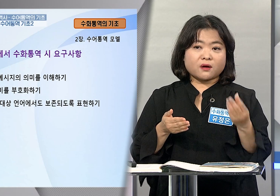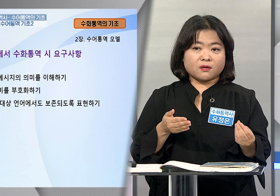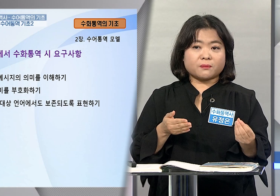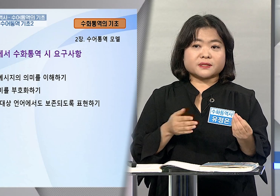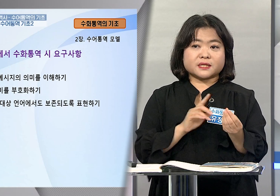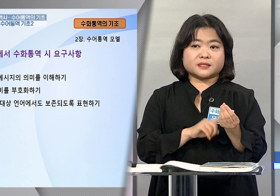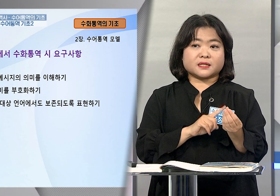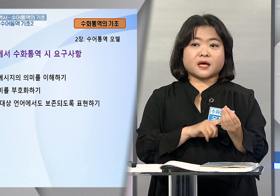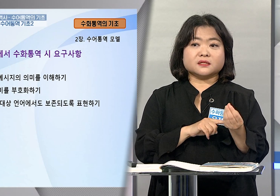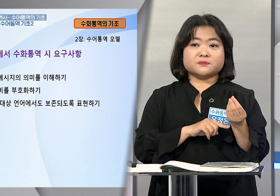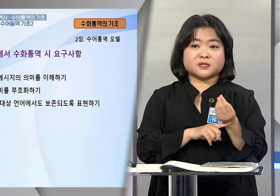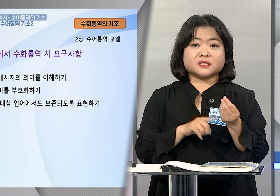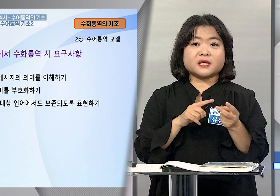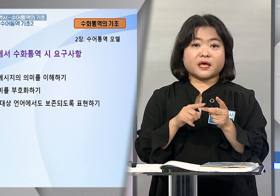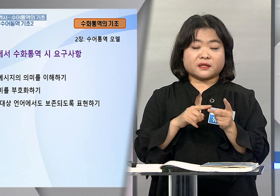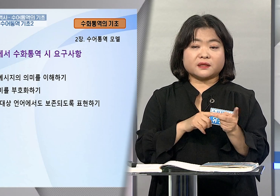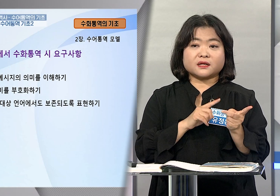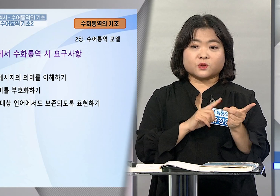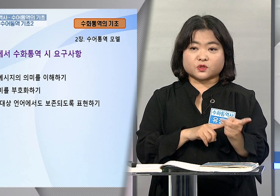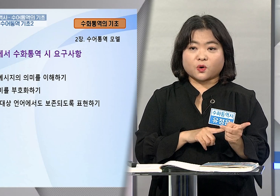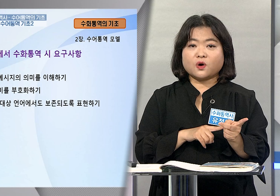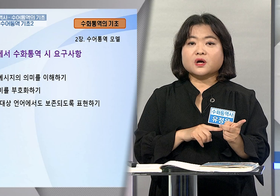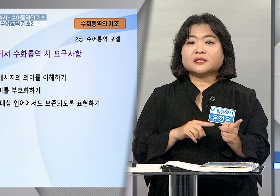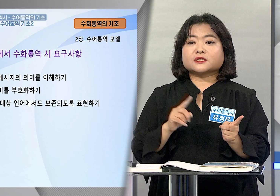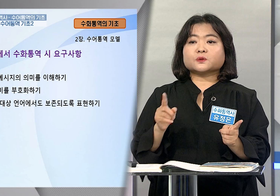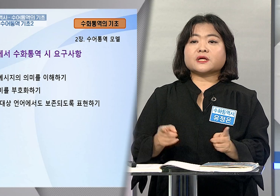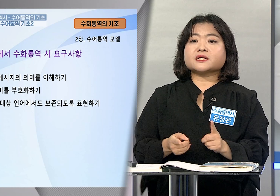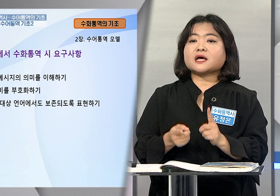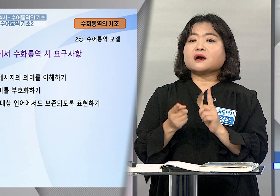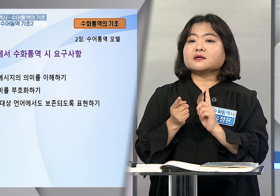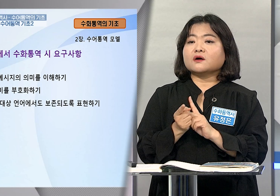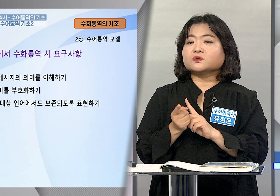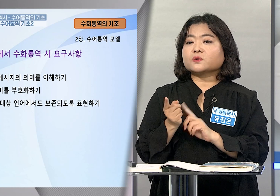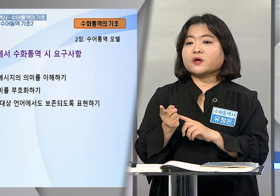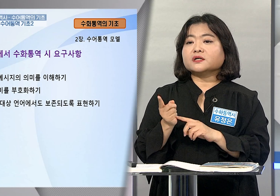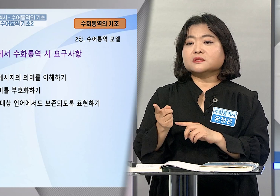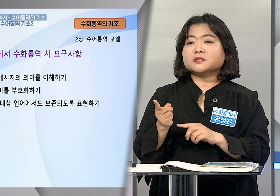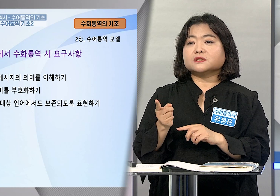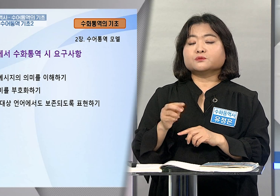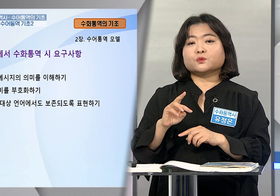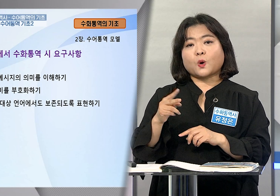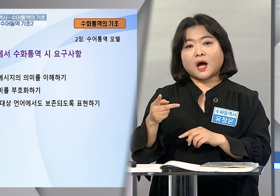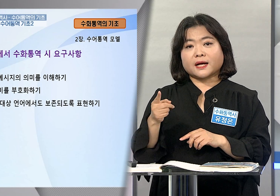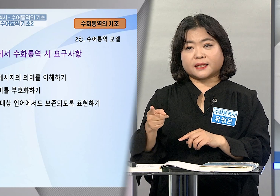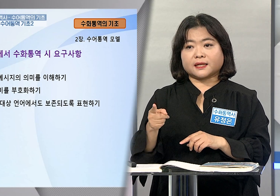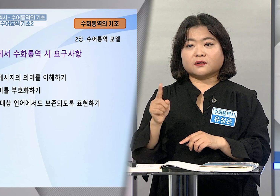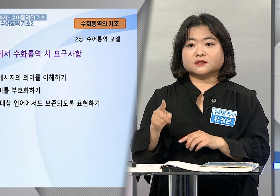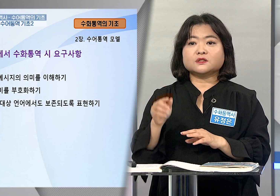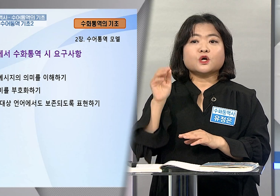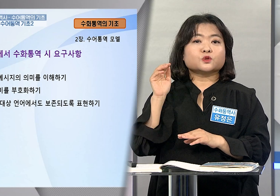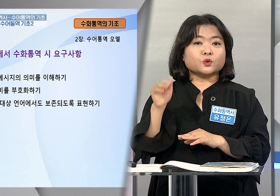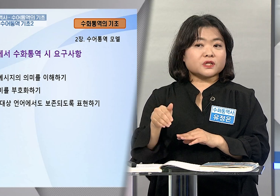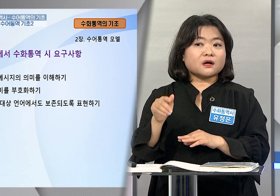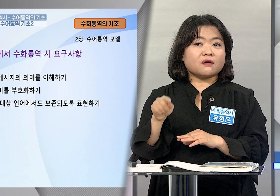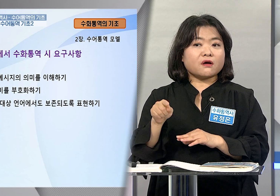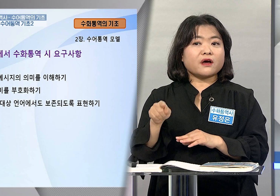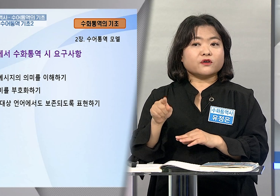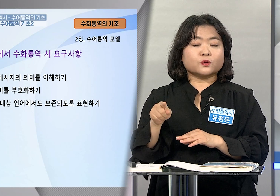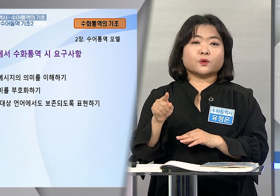출발어 메시지에 대한 의미를 이해해야 된다는 거죠. 그리고 대상 언어로의 의미를 부호화하기, 이거는 도착어의 언어로